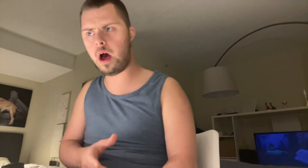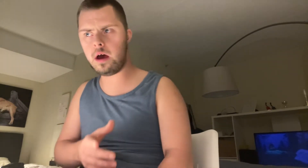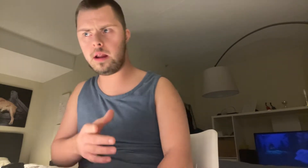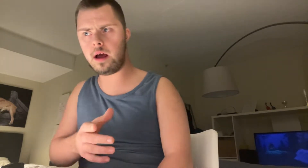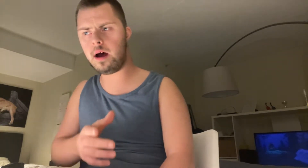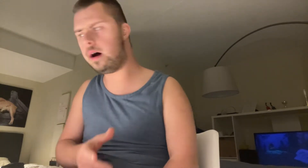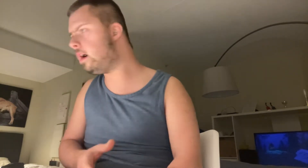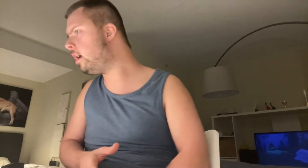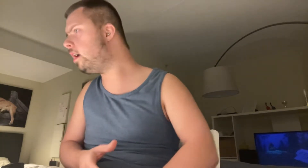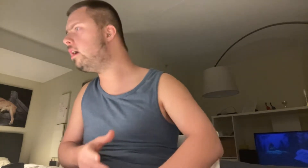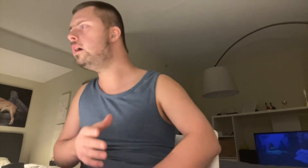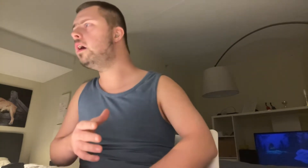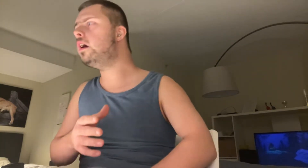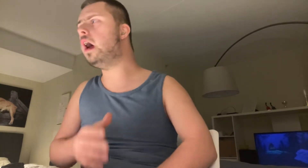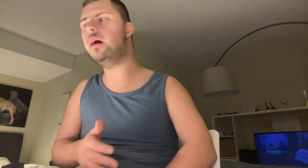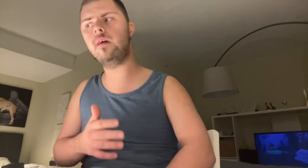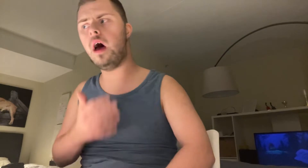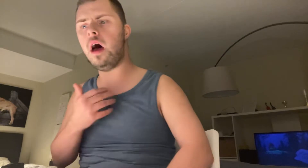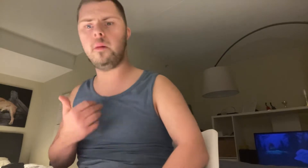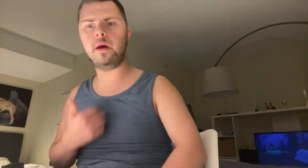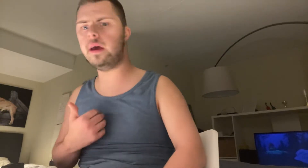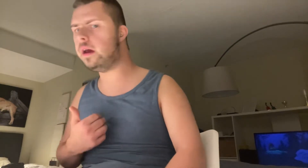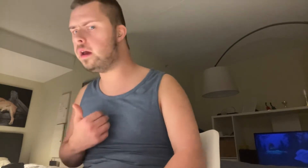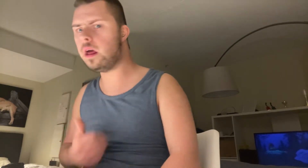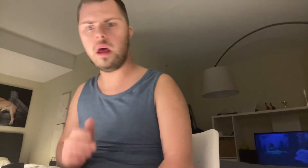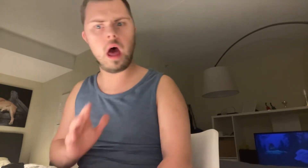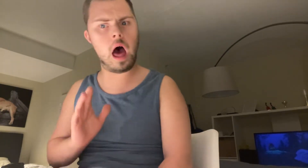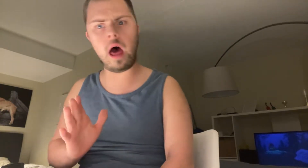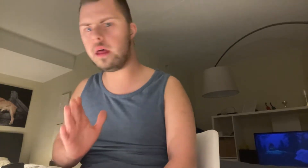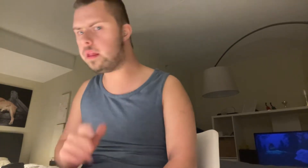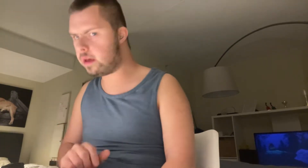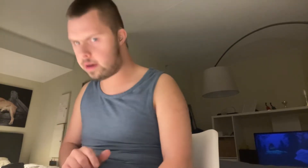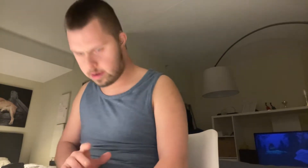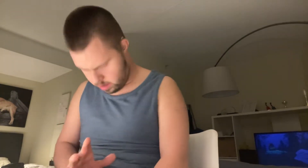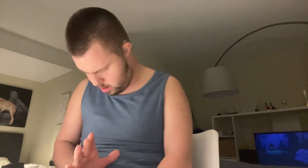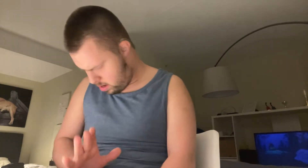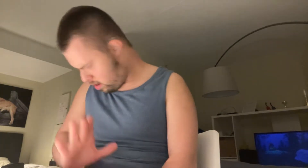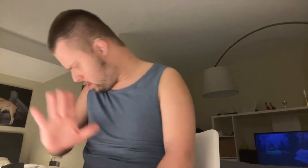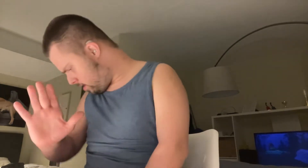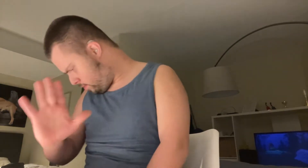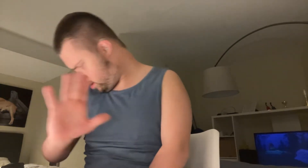Yeah.